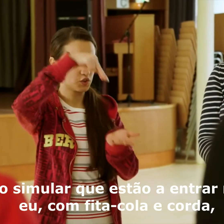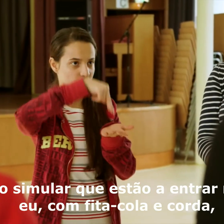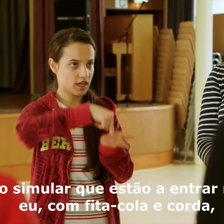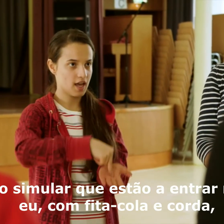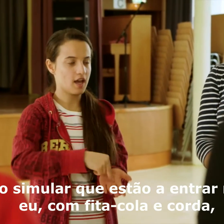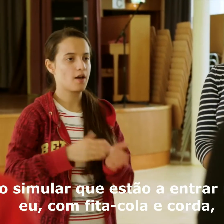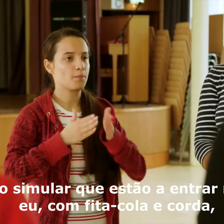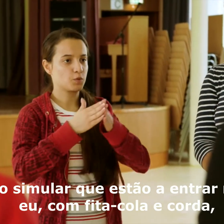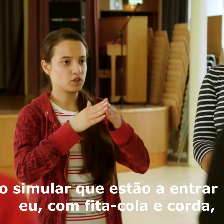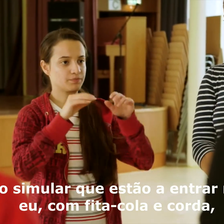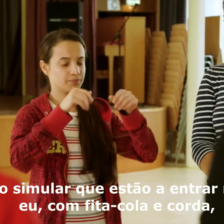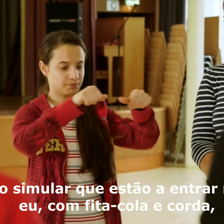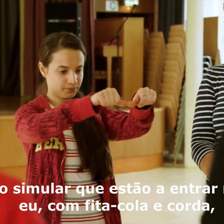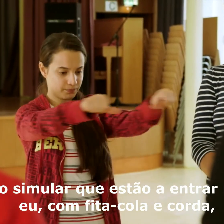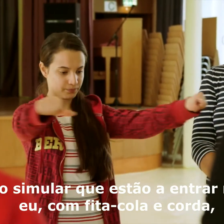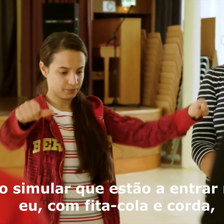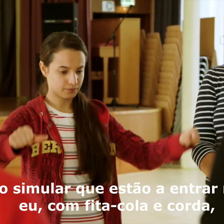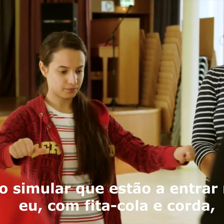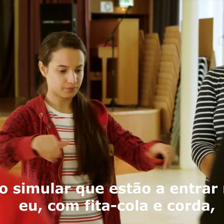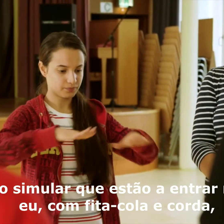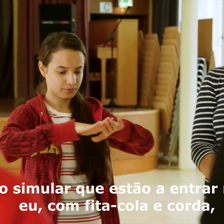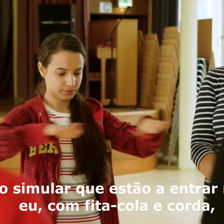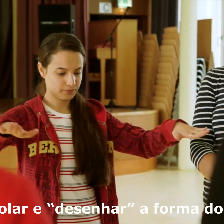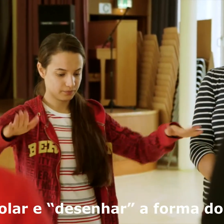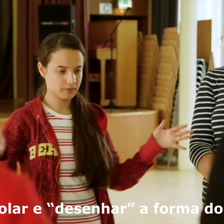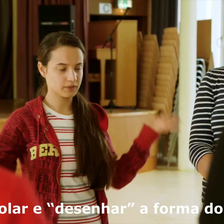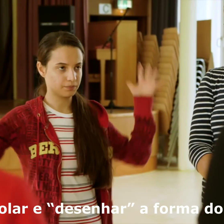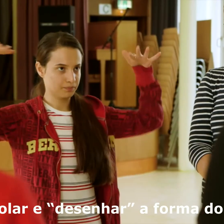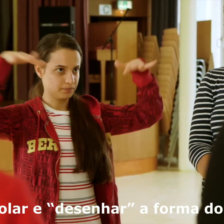vou fazer um barco com fita cola e vocês vão entrar todos.